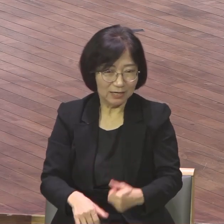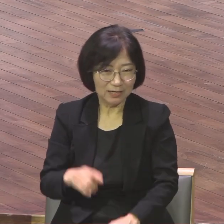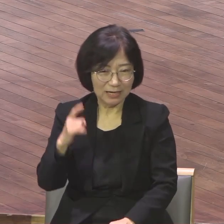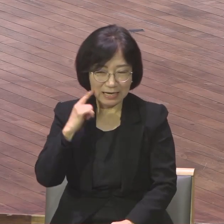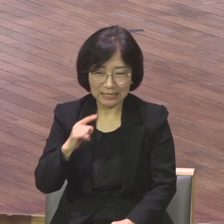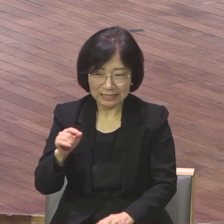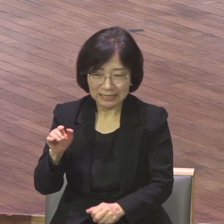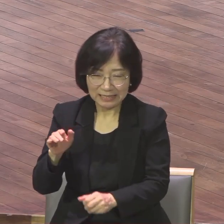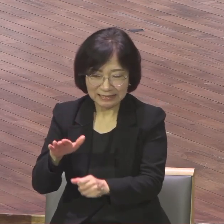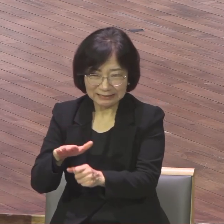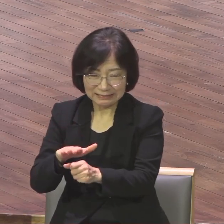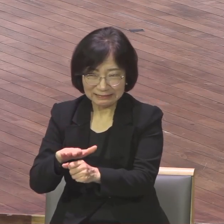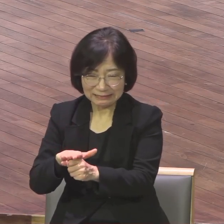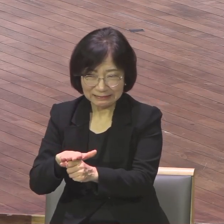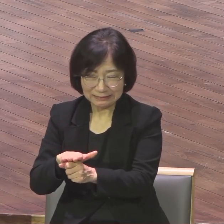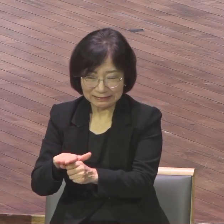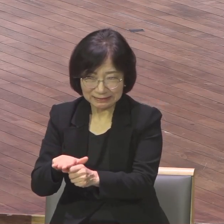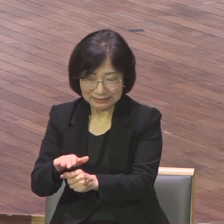귀신 문화예요.